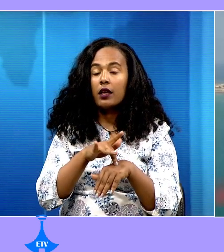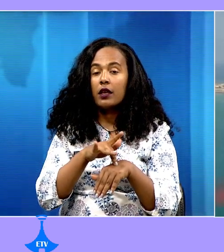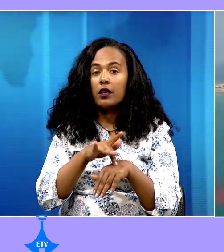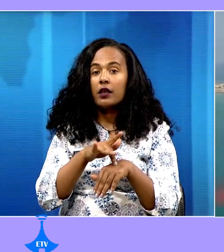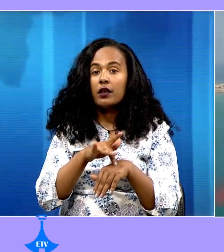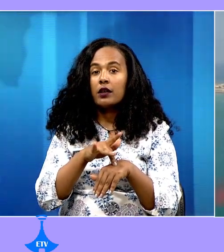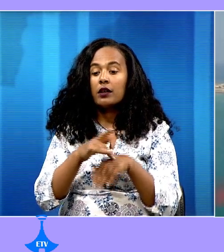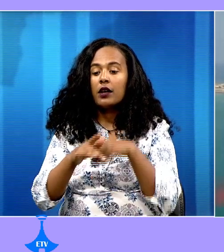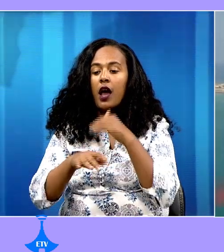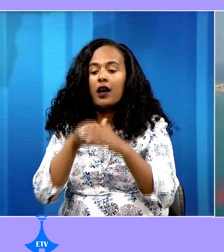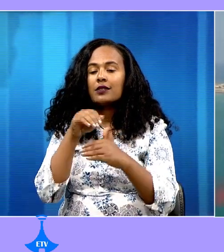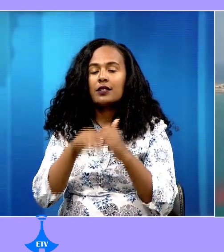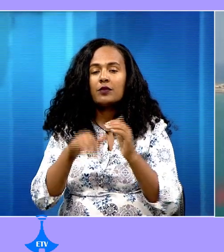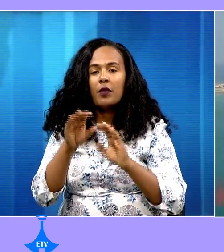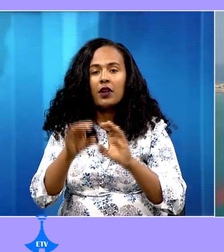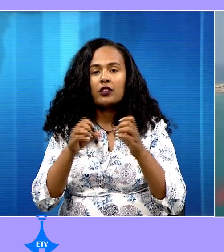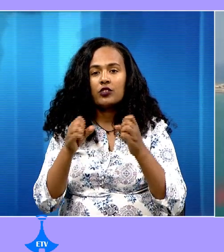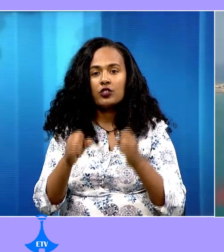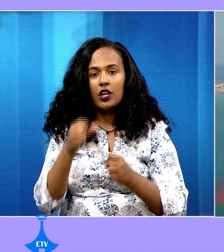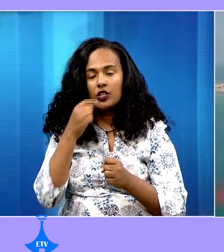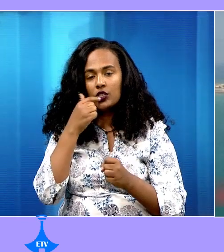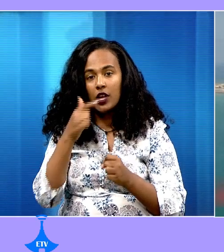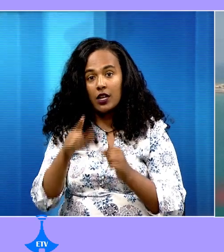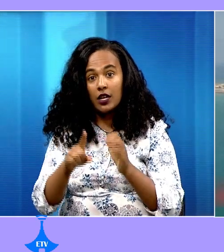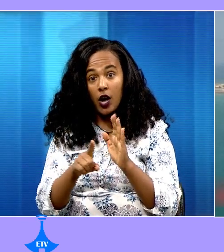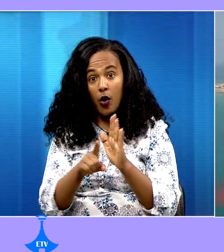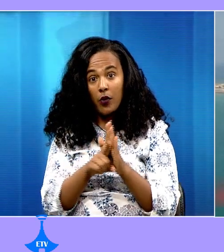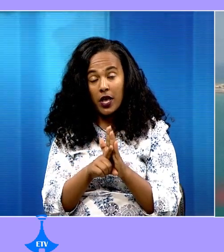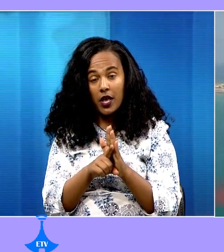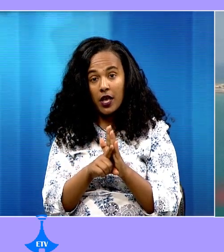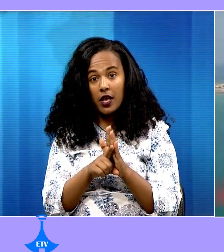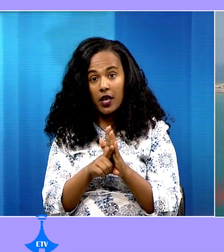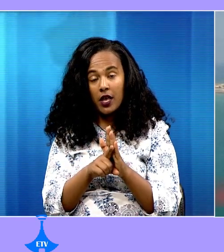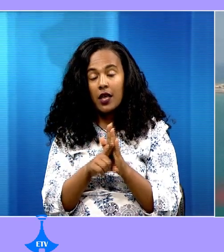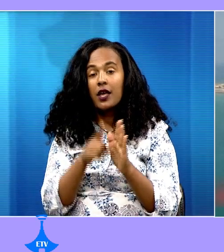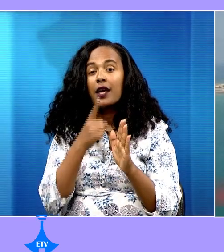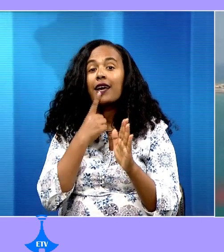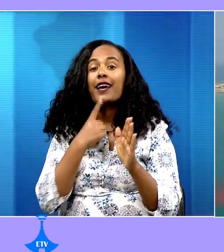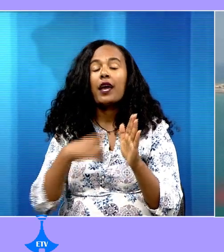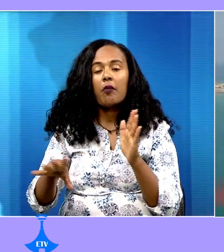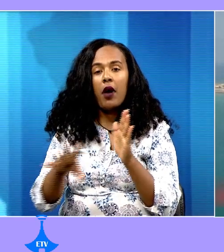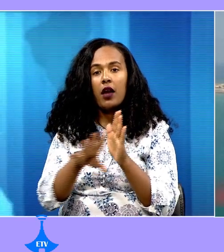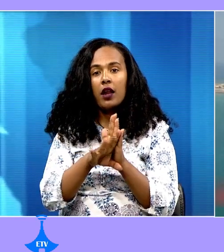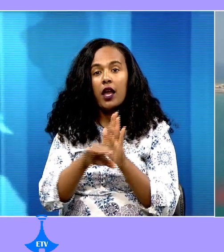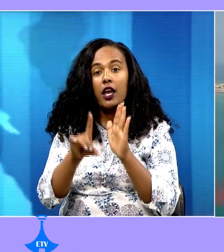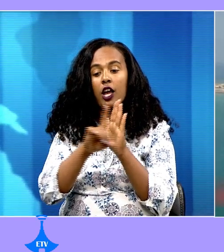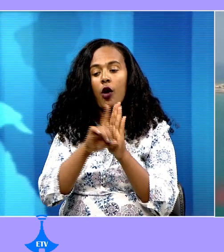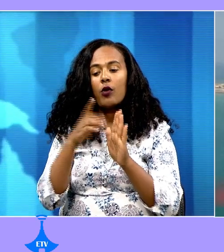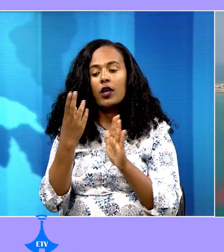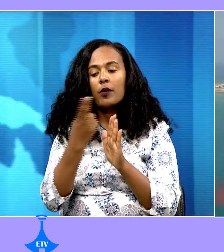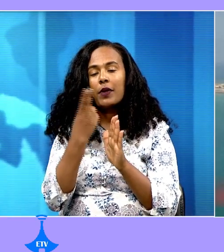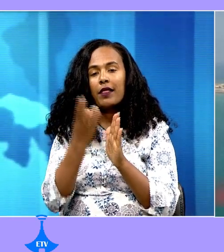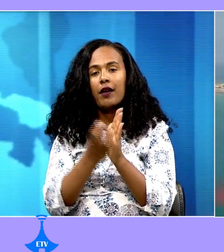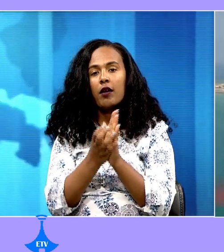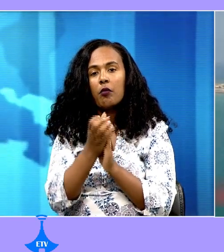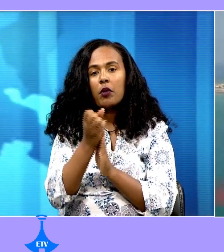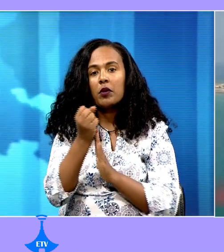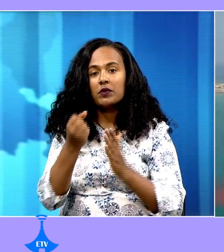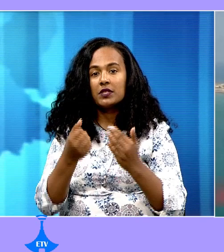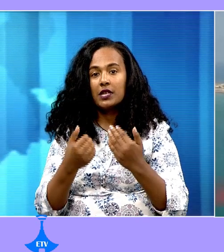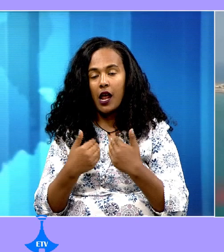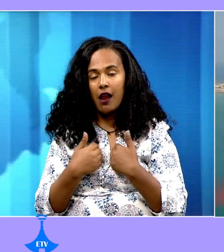ሌጂትሜት አክሰስ ቱ ሬድሲ ነው የሚለው ህጋዊ ቀይ ባህር ላይ ህጋዊ የመጠቀም መብት ስላላት